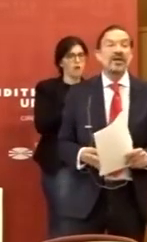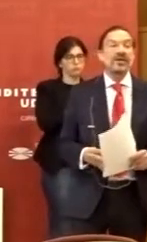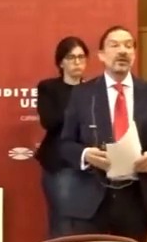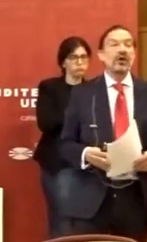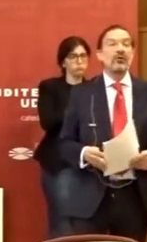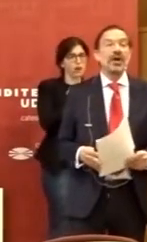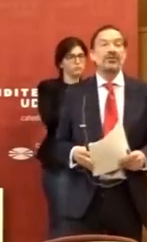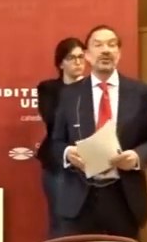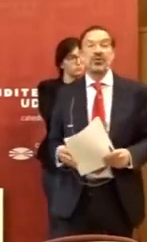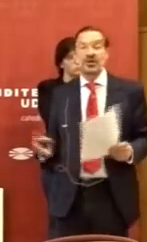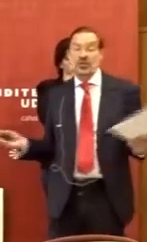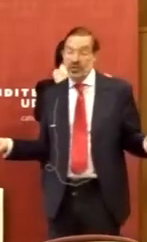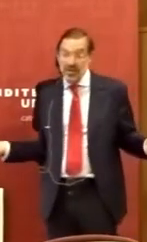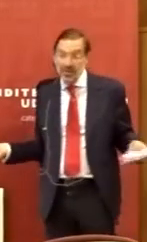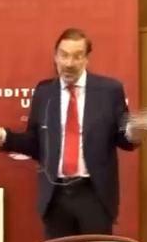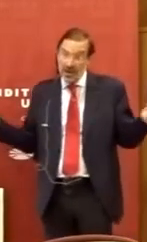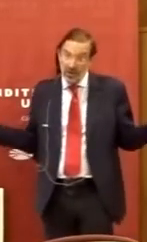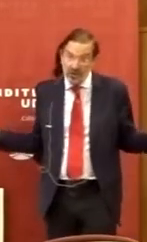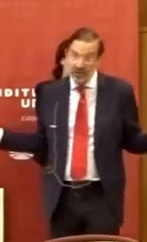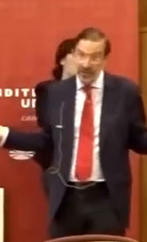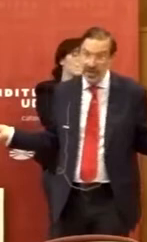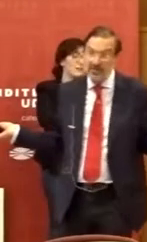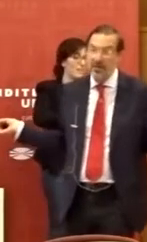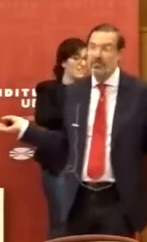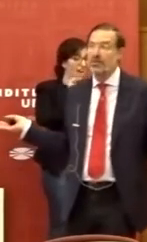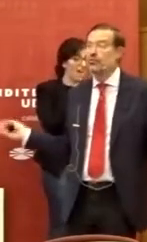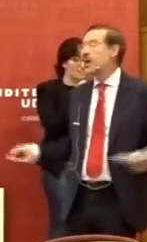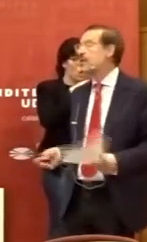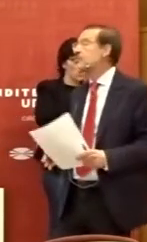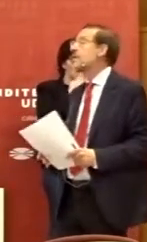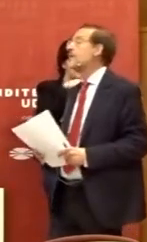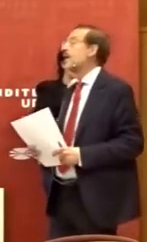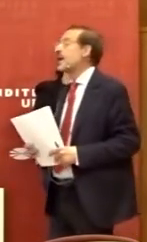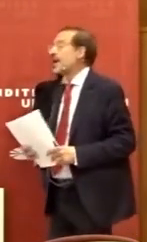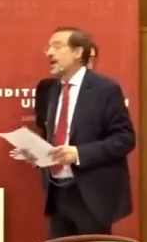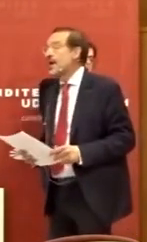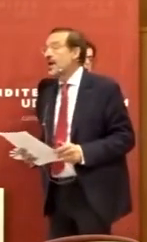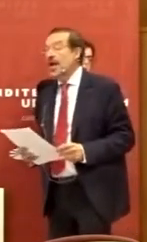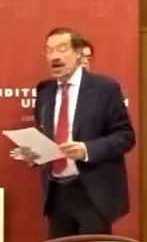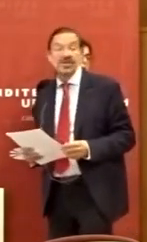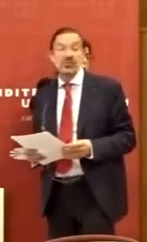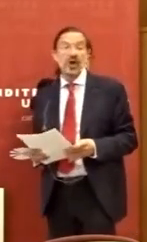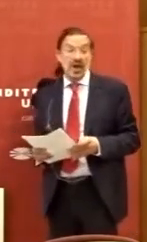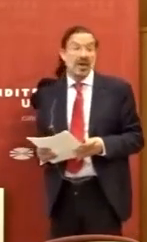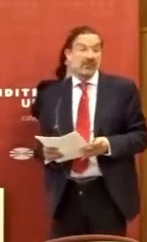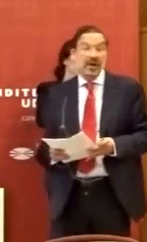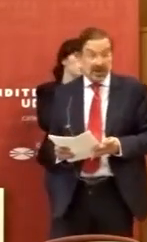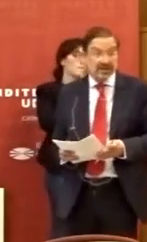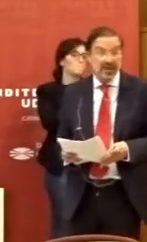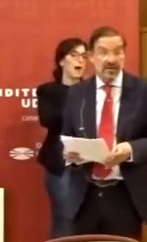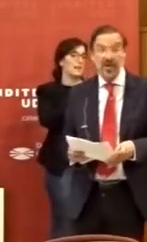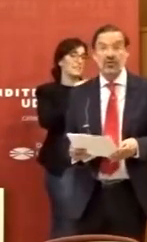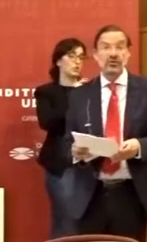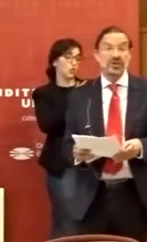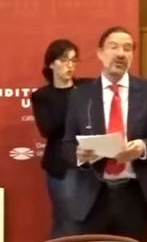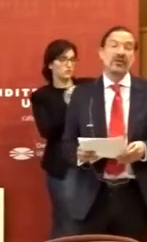incentivos a la inserción laboral de personas con discapacidad, lo que entonces se llamaba minusválidos, es una ley